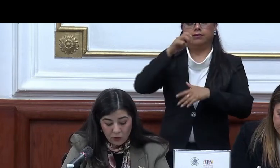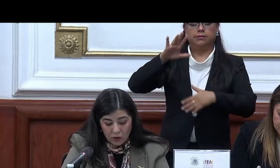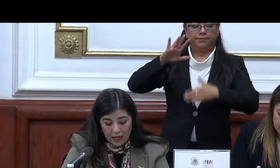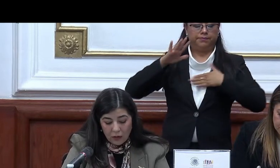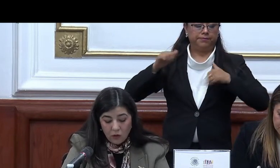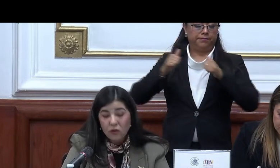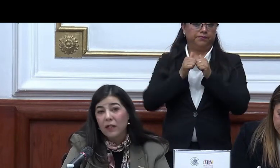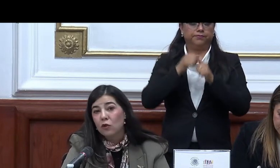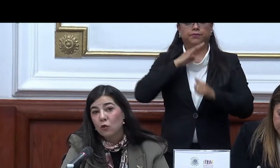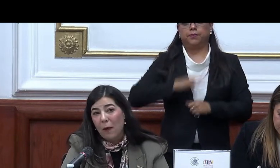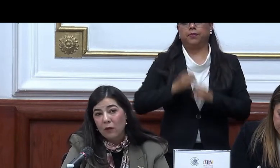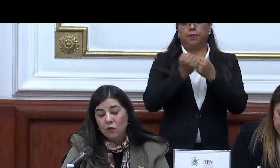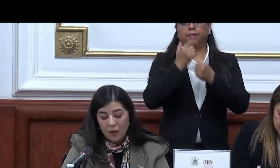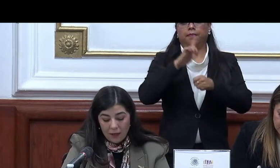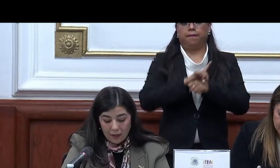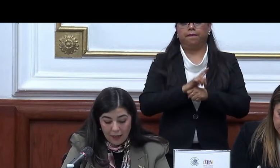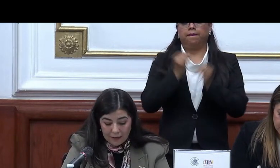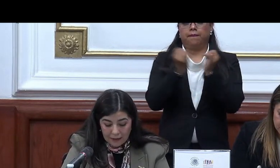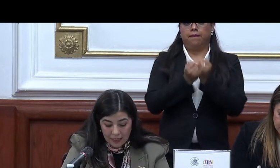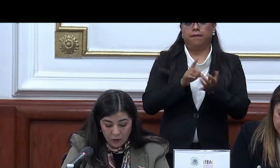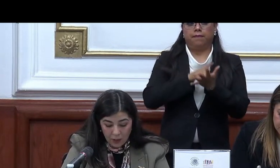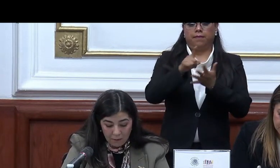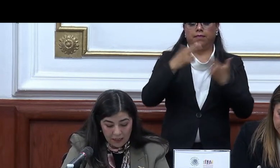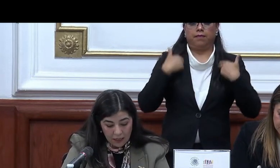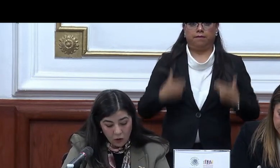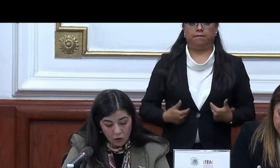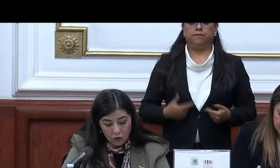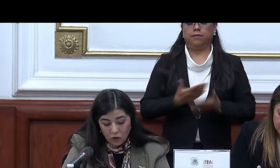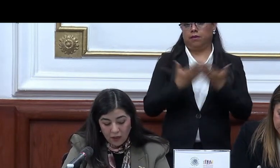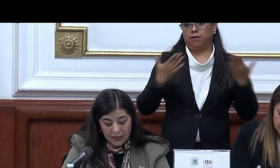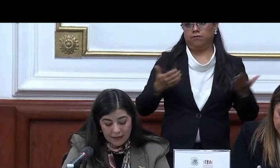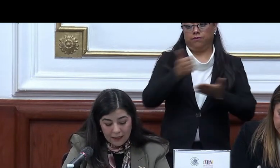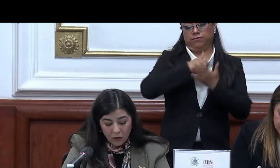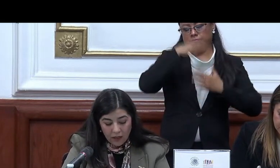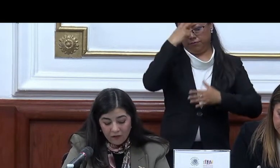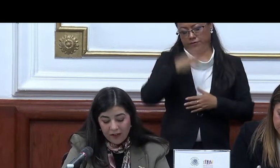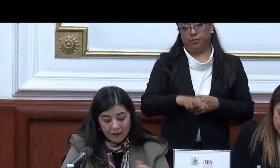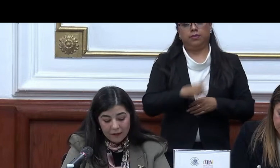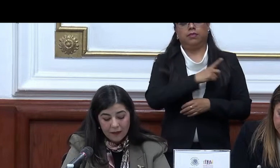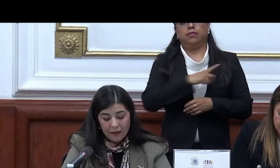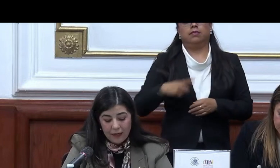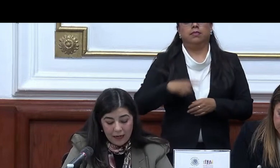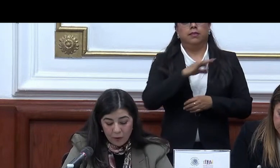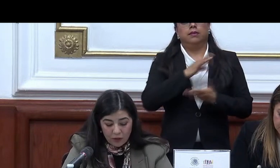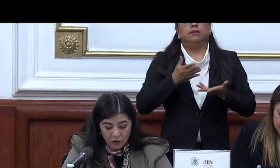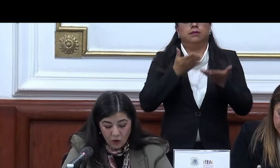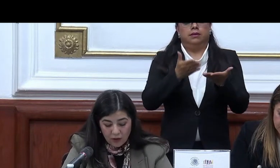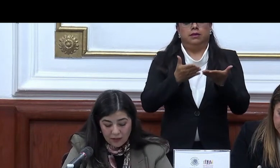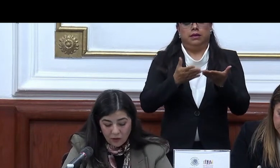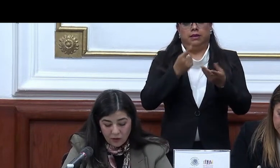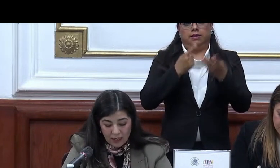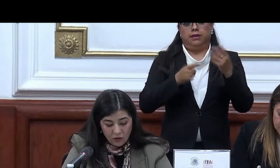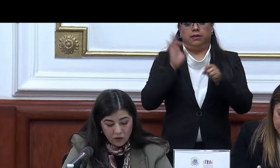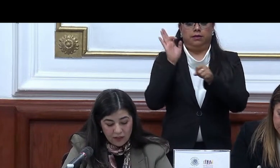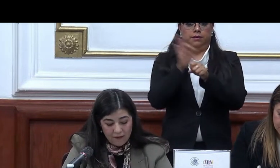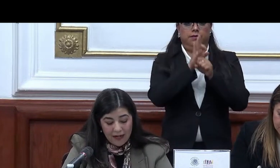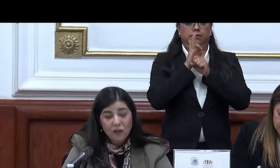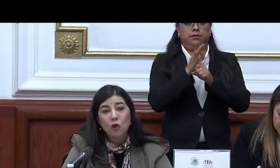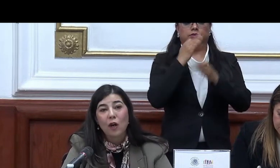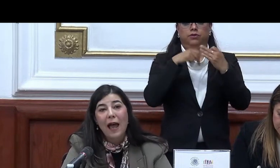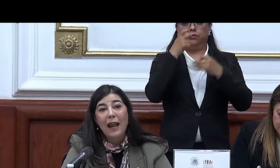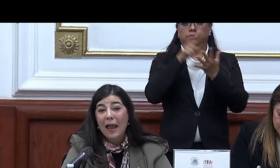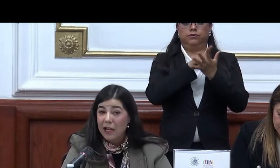justicia social y con los derechos humanos. Así, la Ciudad de México no solo seguirá siendo el referente en la protección de estos derechos a